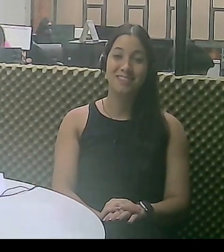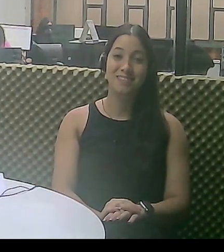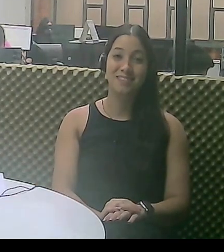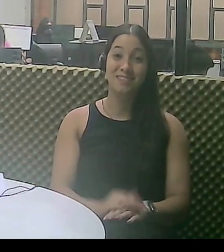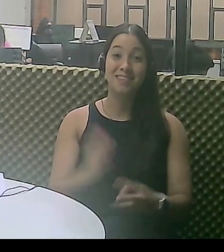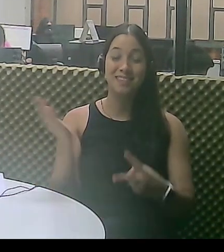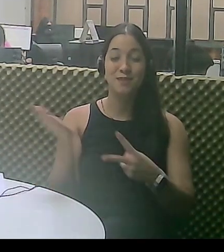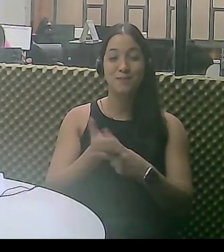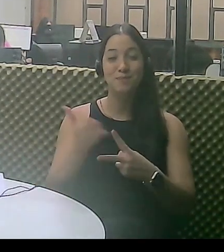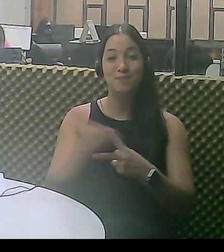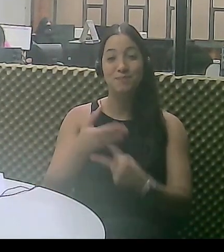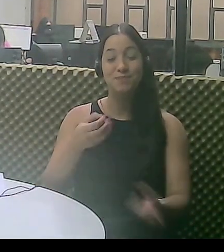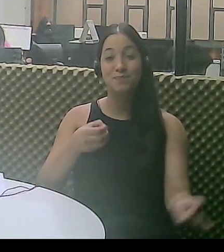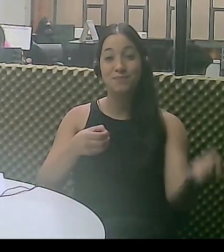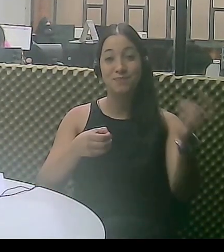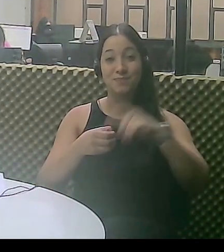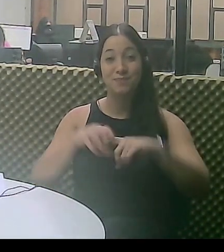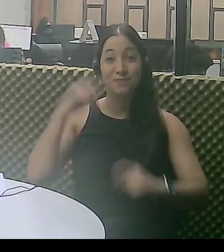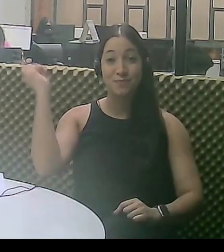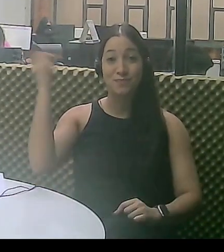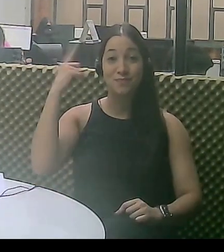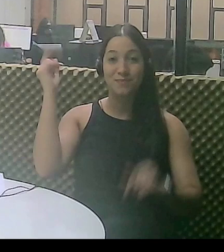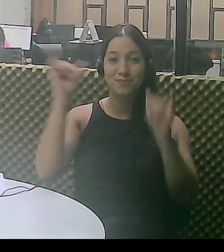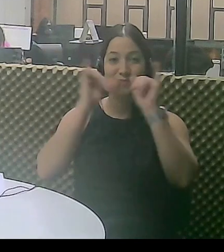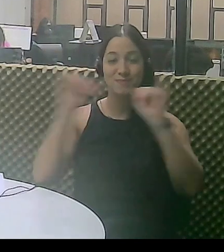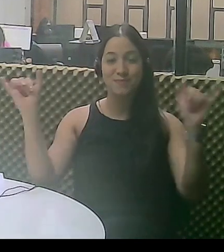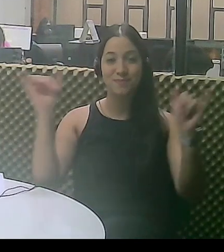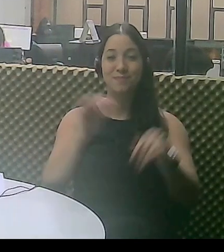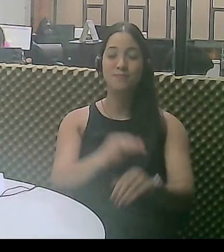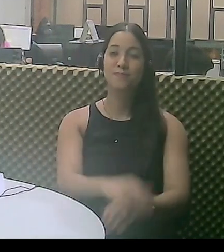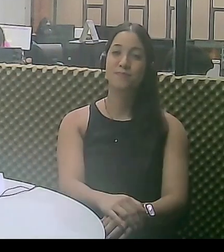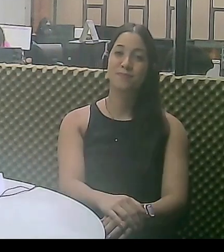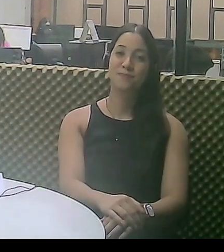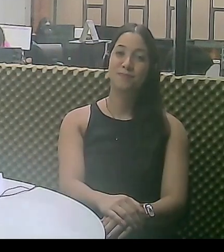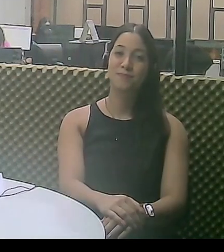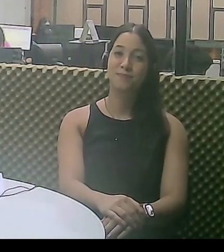Vamos agora a um breve intervalo e na volta tem o giro de notícias.